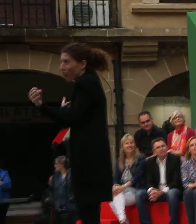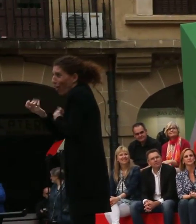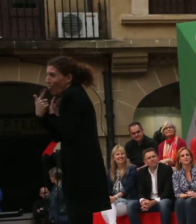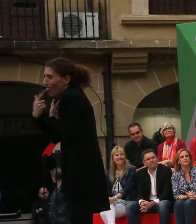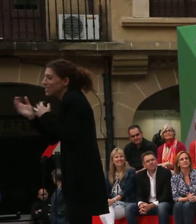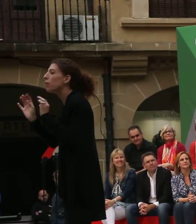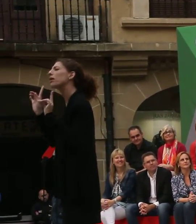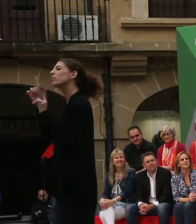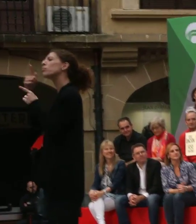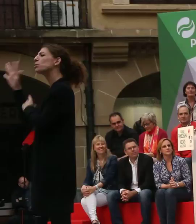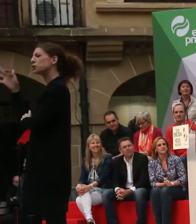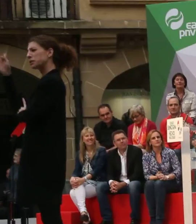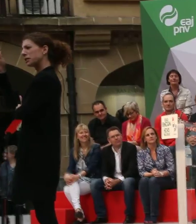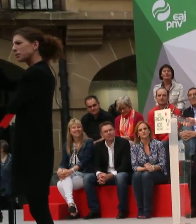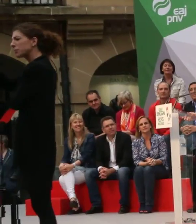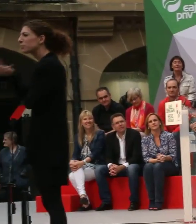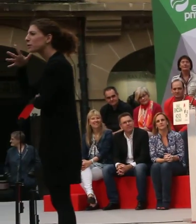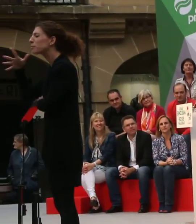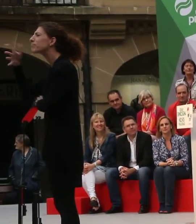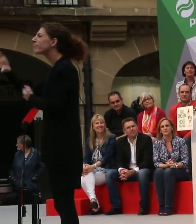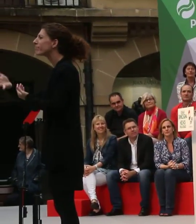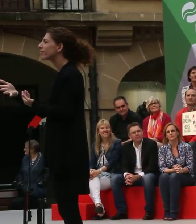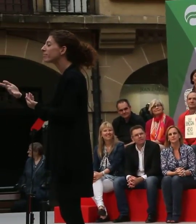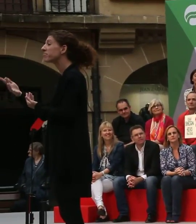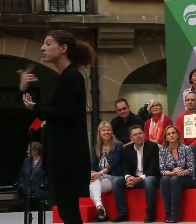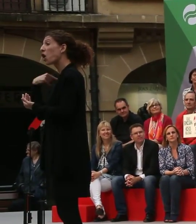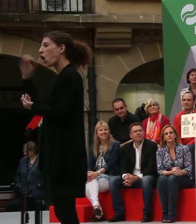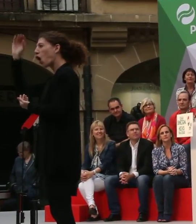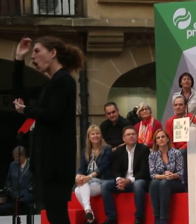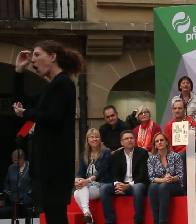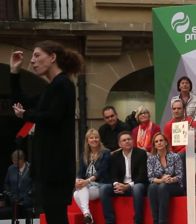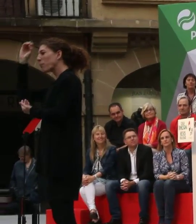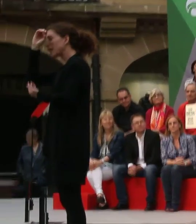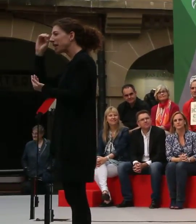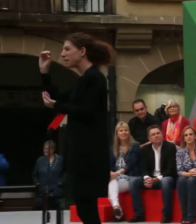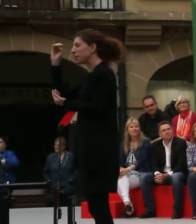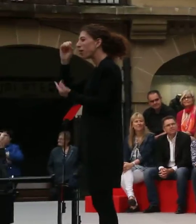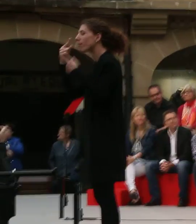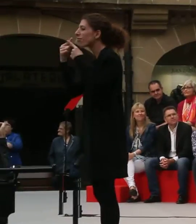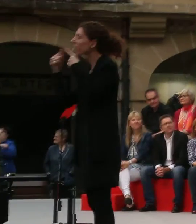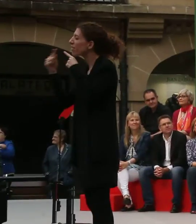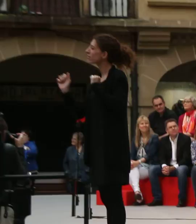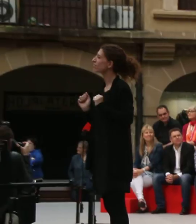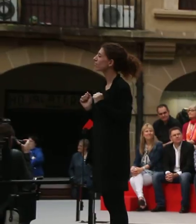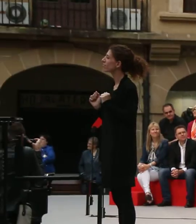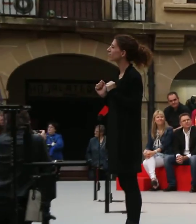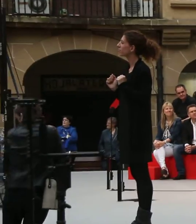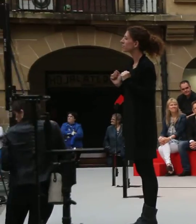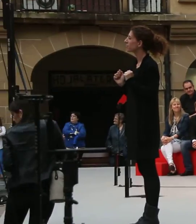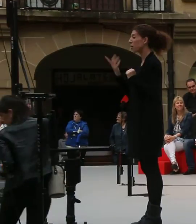abantaiak ere baditu. Beste ikuspegi bat, beste perspektiba bat ematen